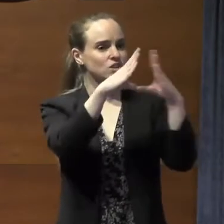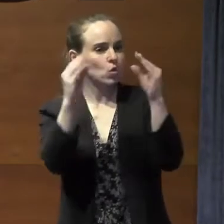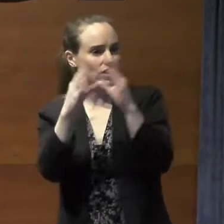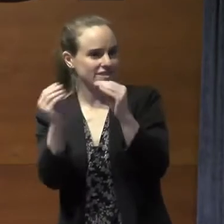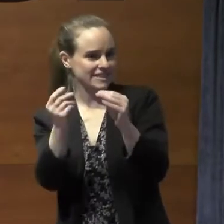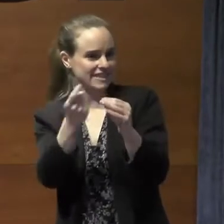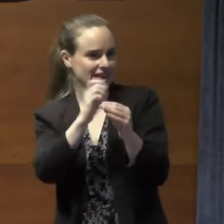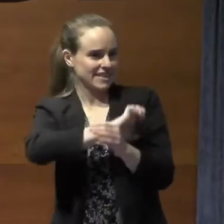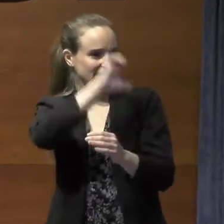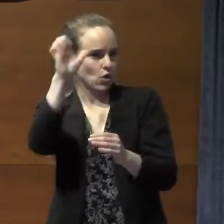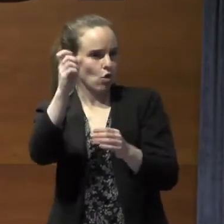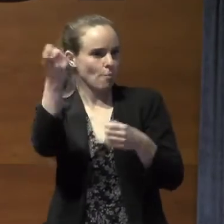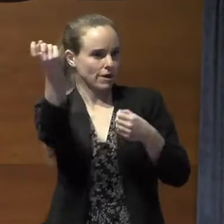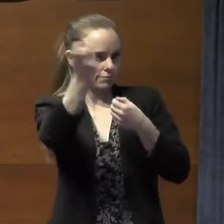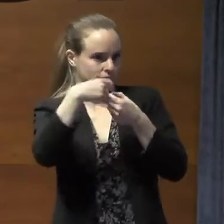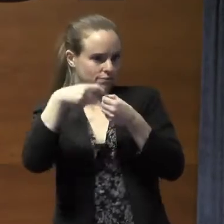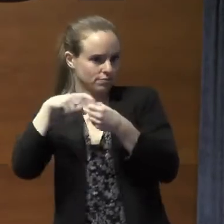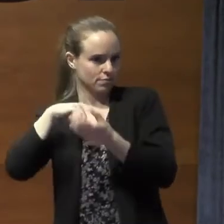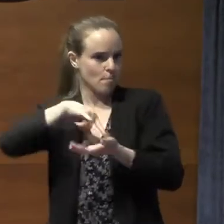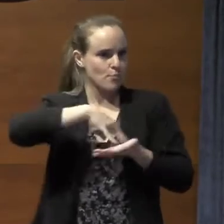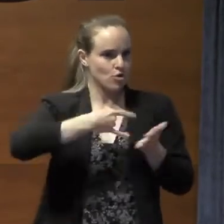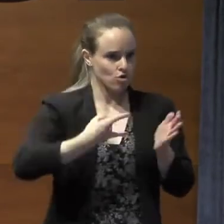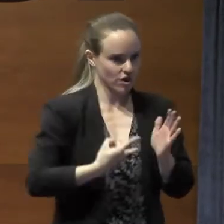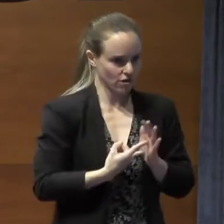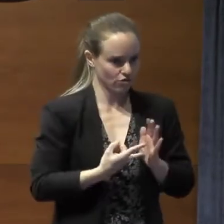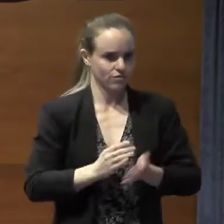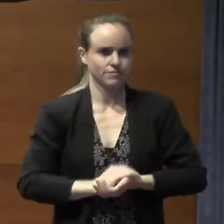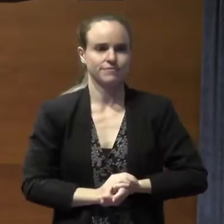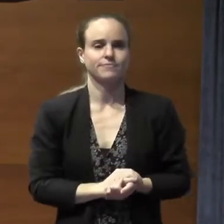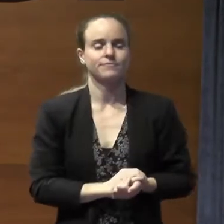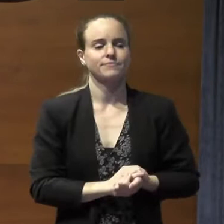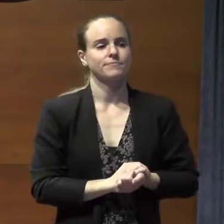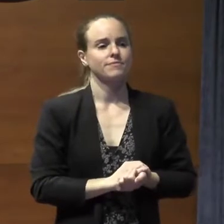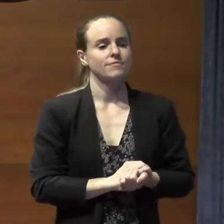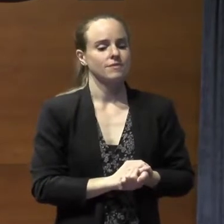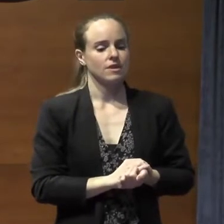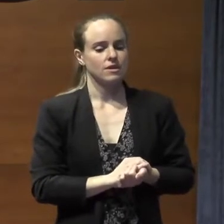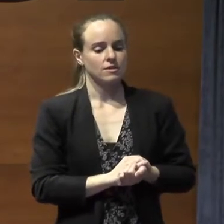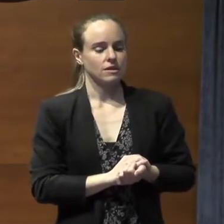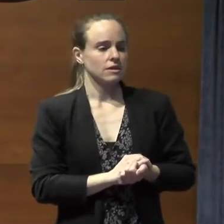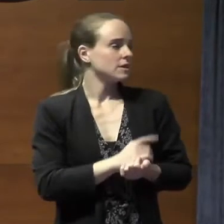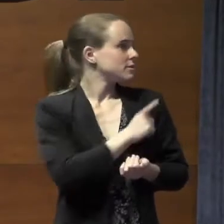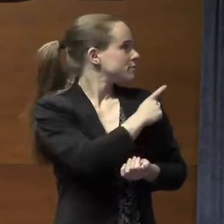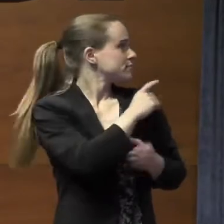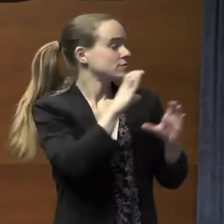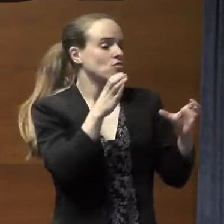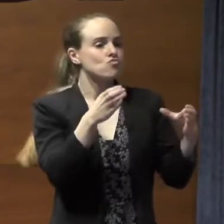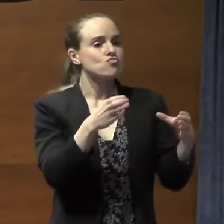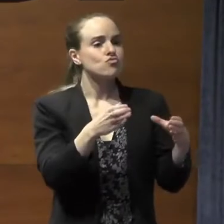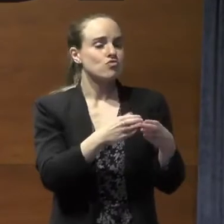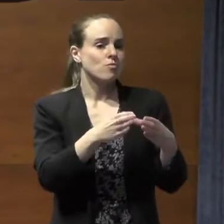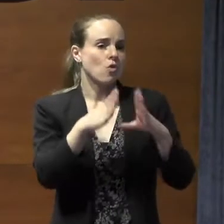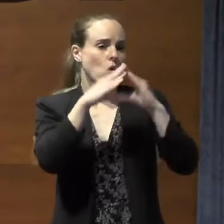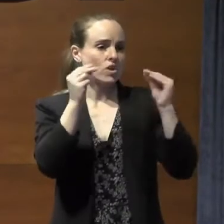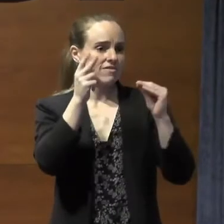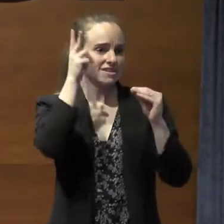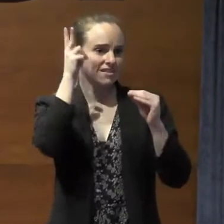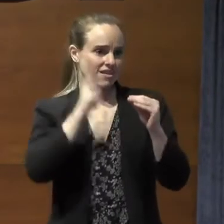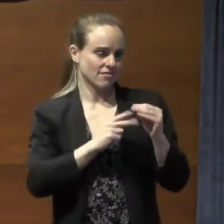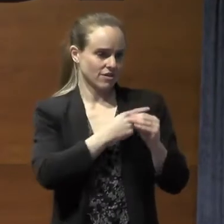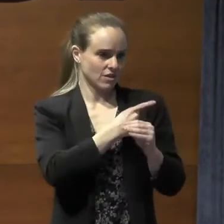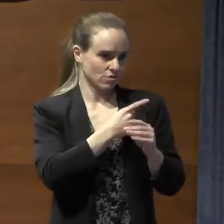instituciones que forman parte del proyecto, que intervienen en el proyecto, y aquí estamos las personas